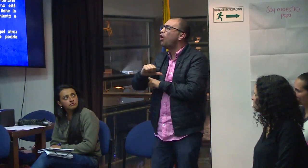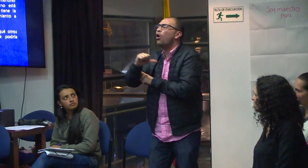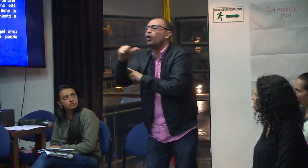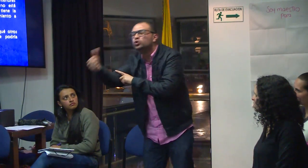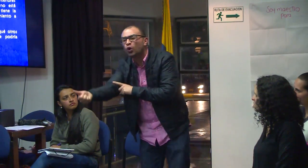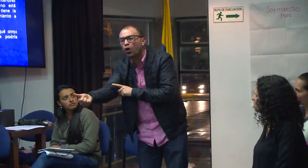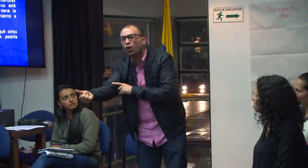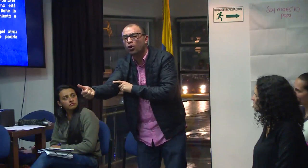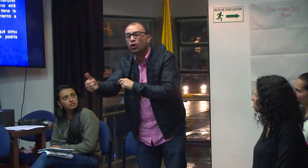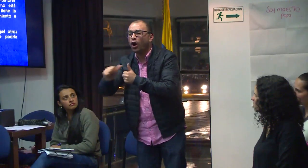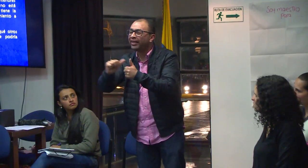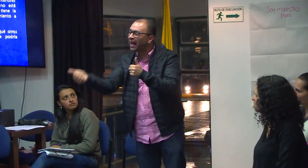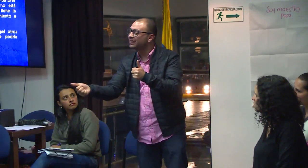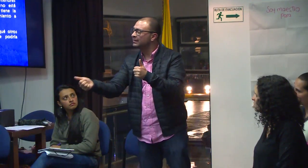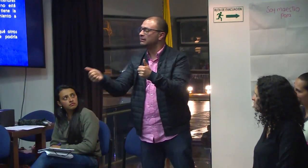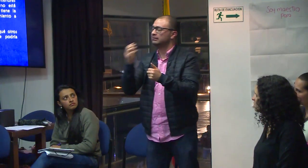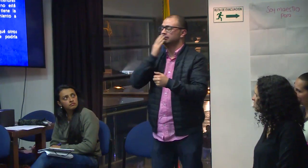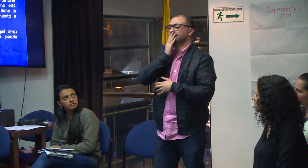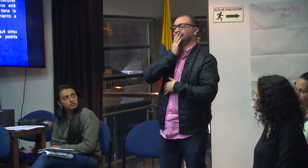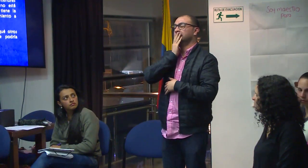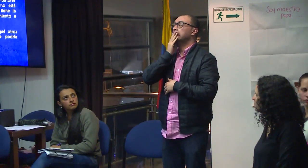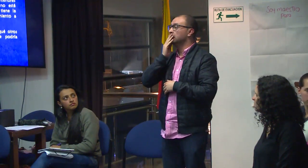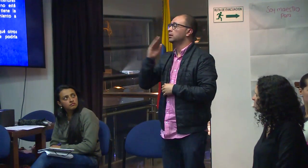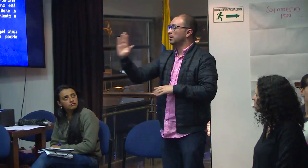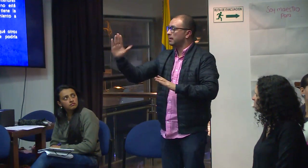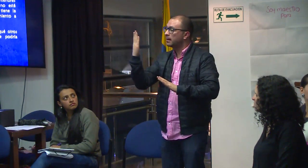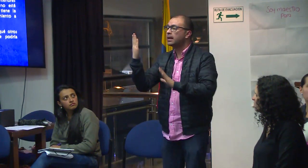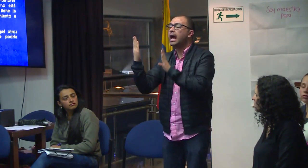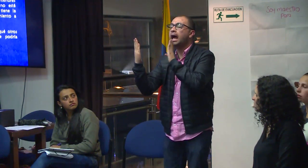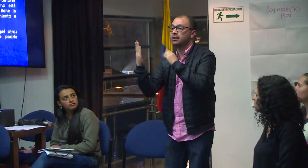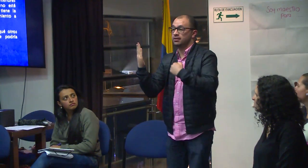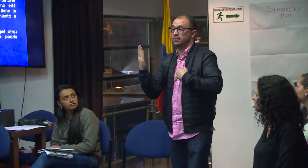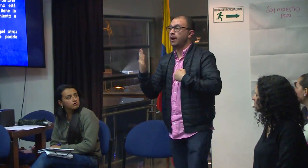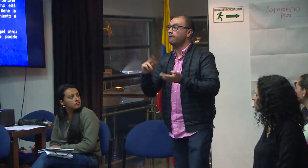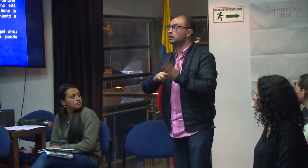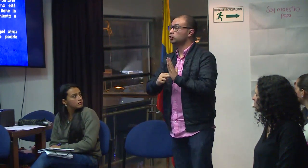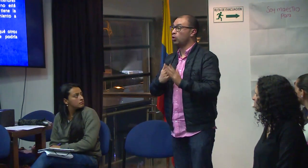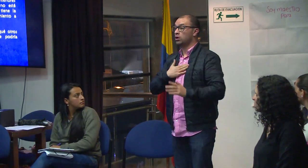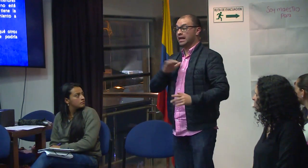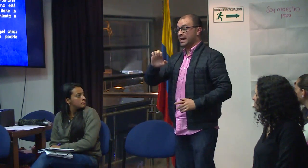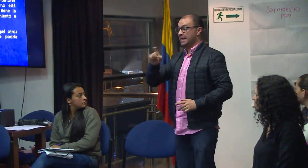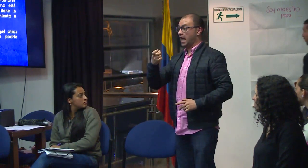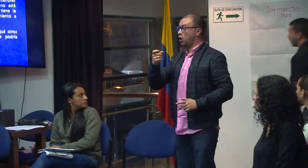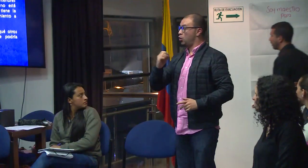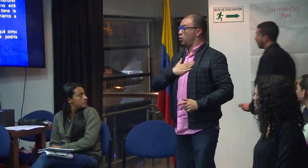¿Es la otredad o es el otro? Si hago el ejercicio de verme en el espejo.